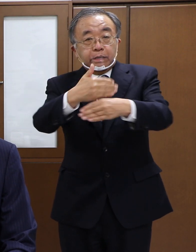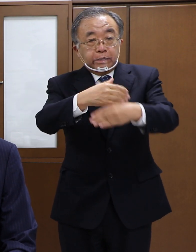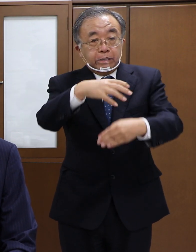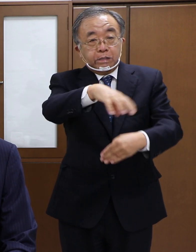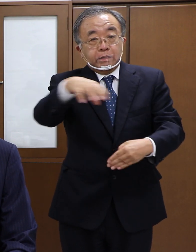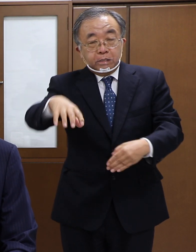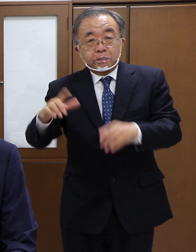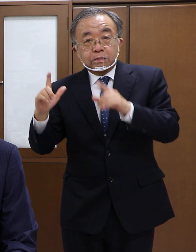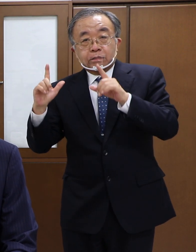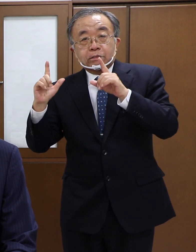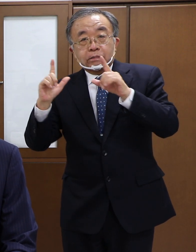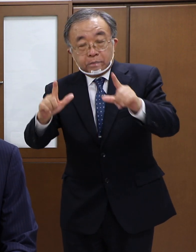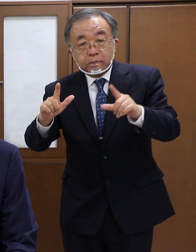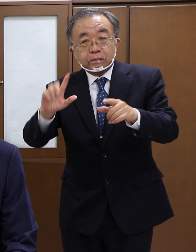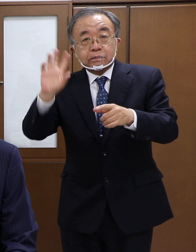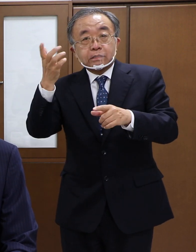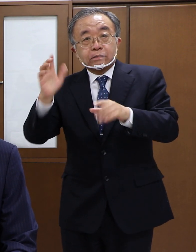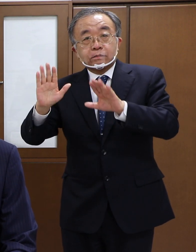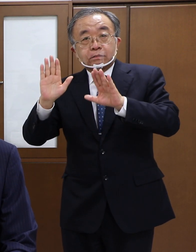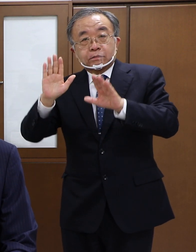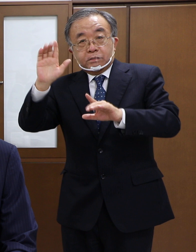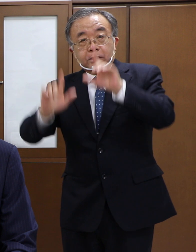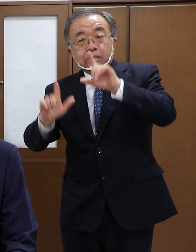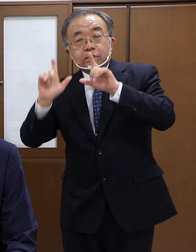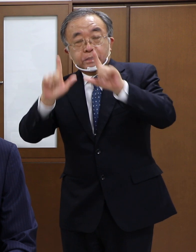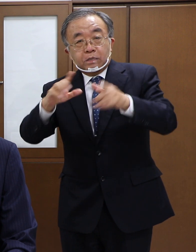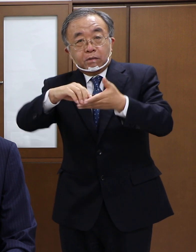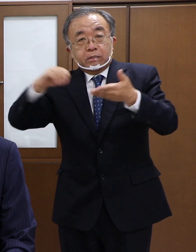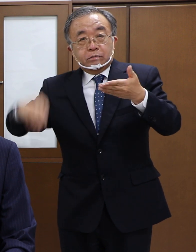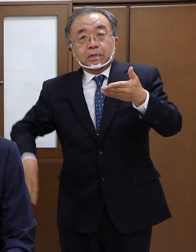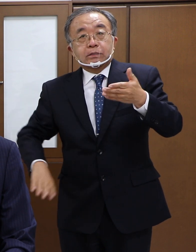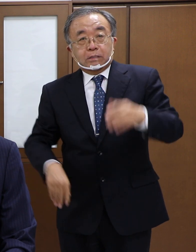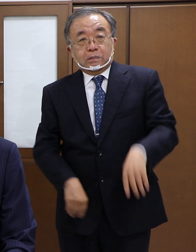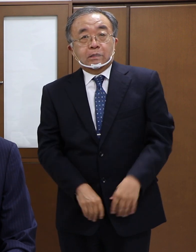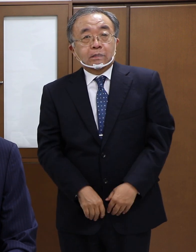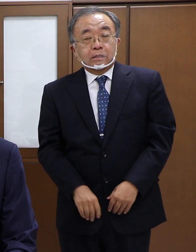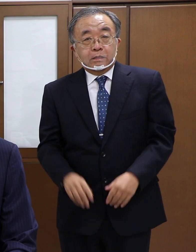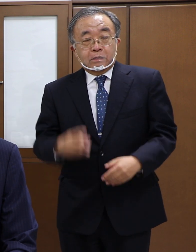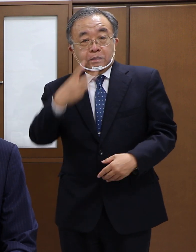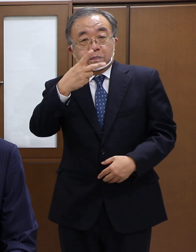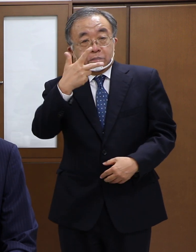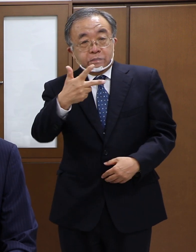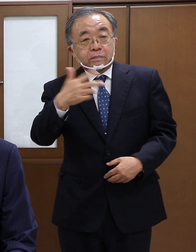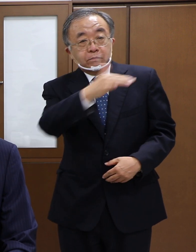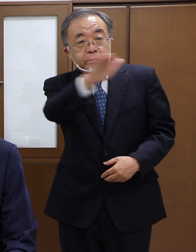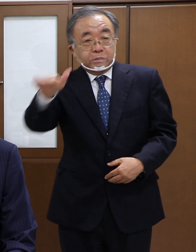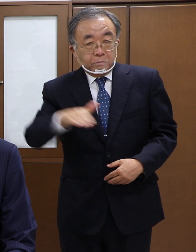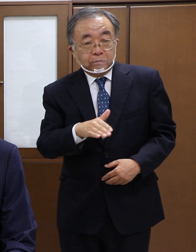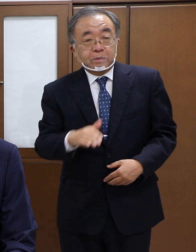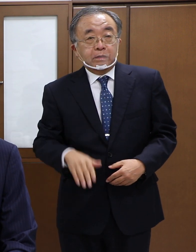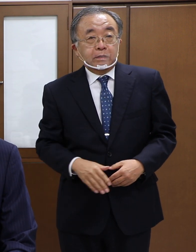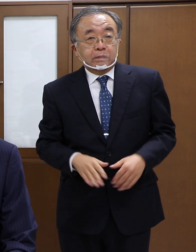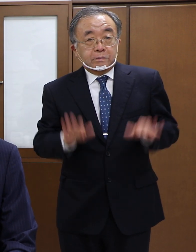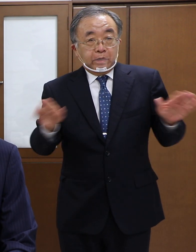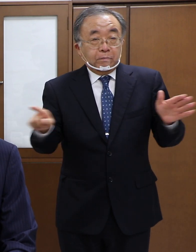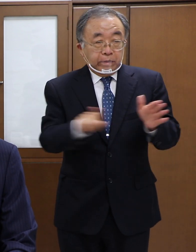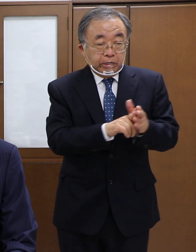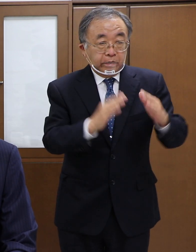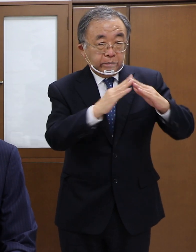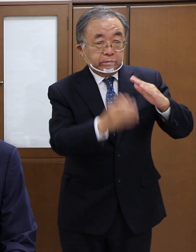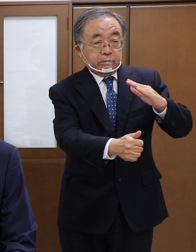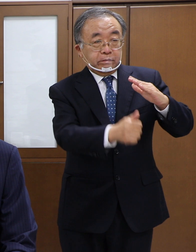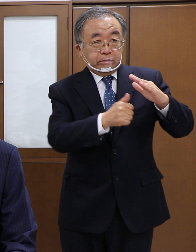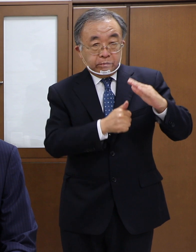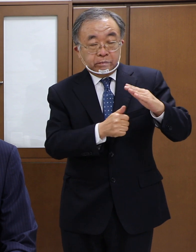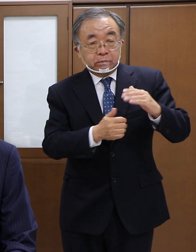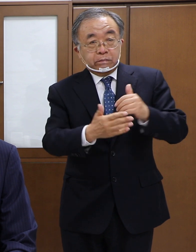た緊急事態宣言を解除いたしました。市民の皆様にはこれまで外出の自粛要